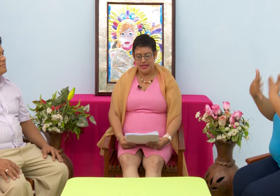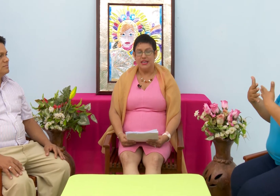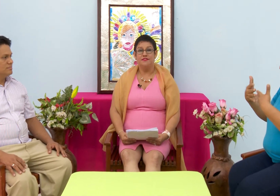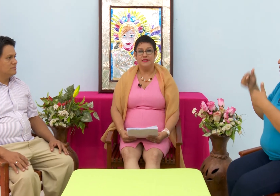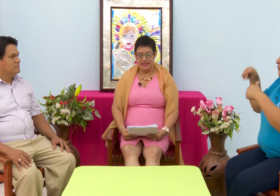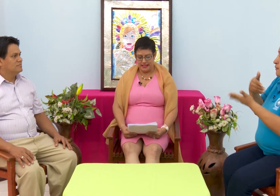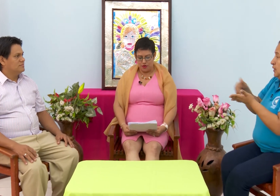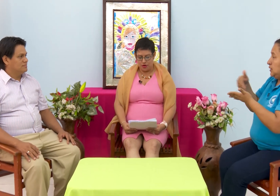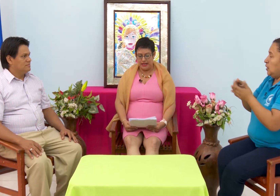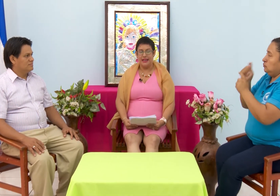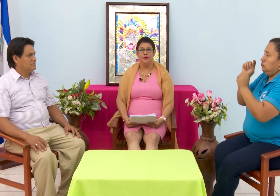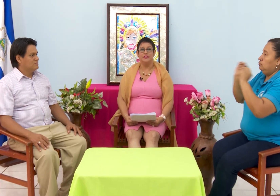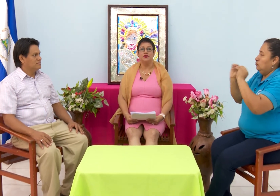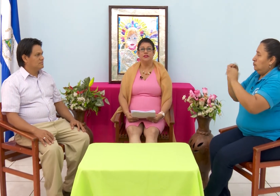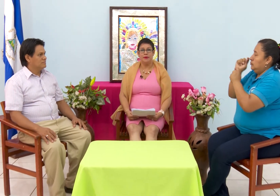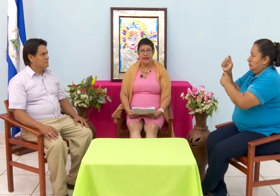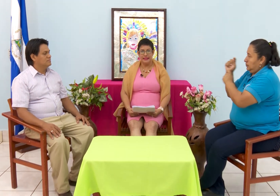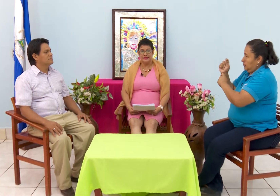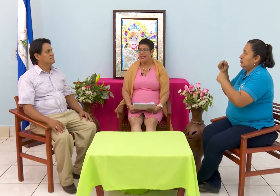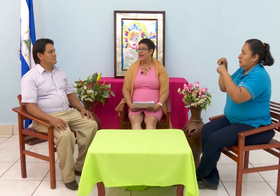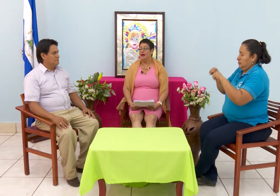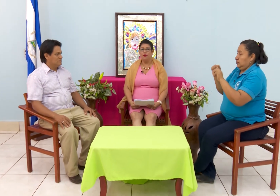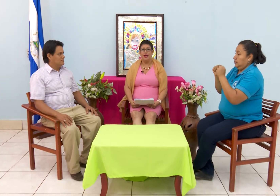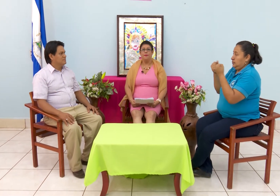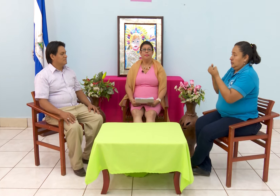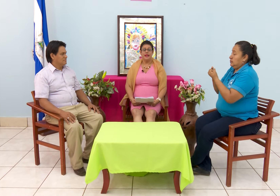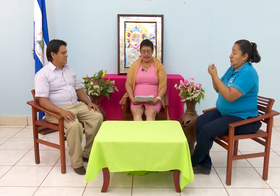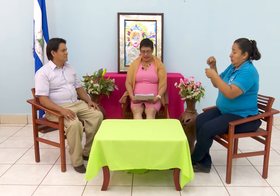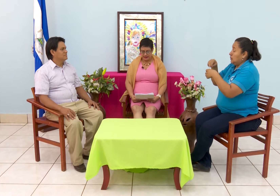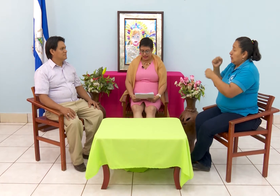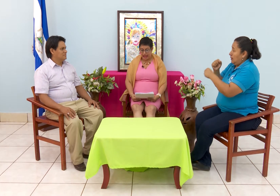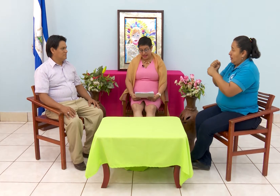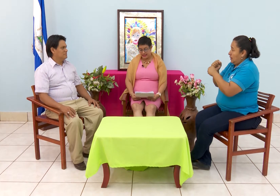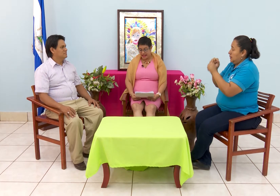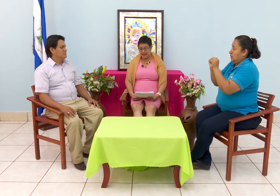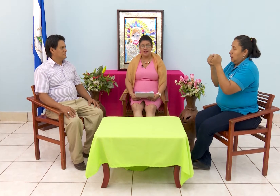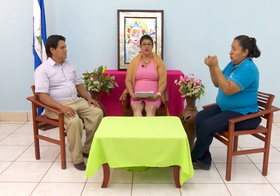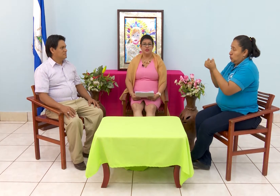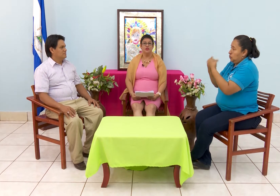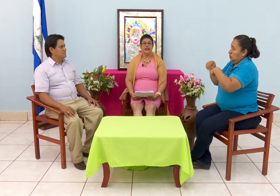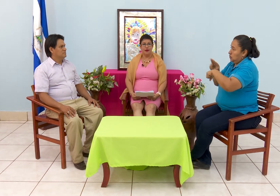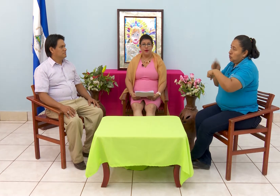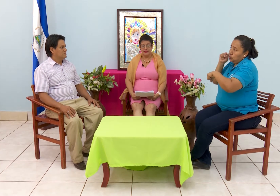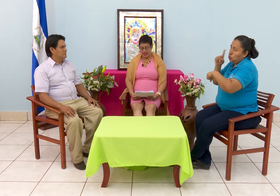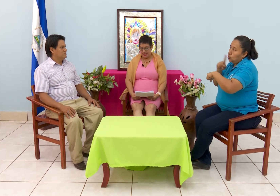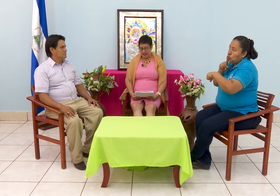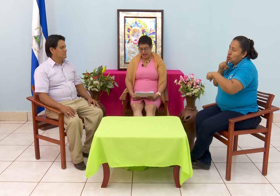y facilitador en la elaboración de piñatas. Labora en ASNIC, la Asociación Nicaragüense